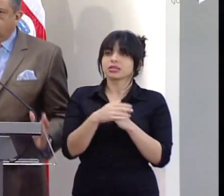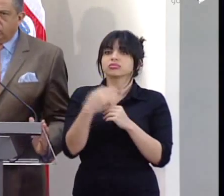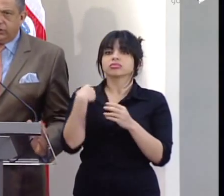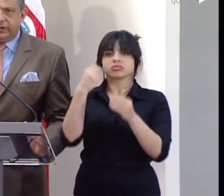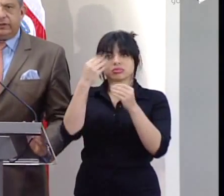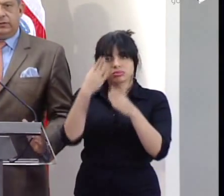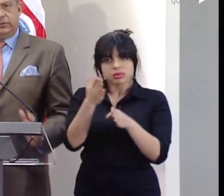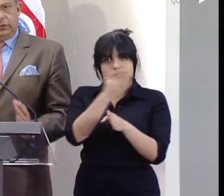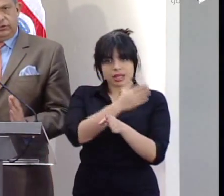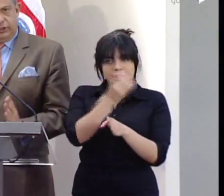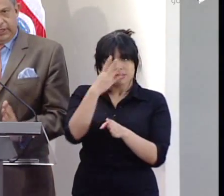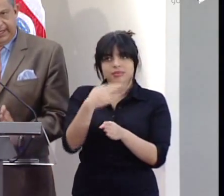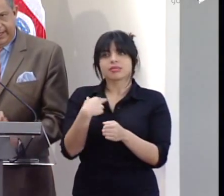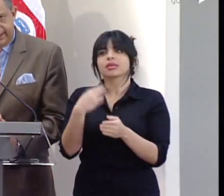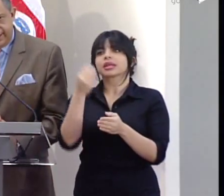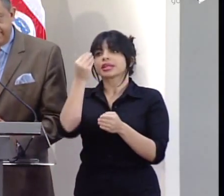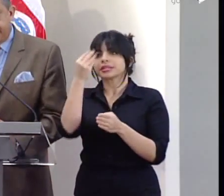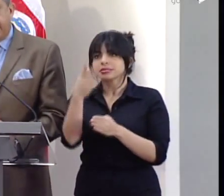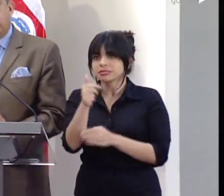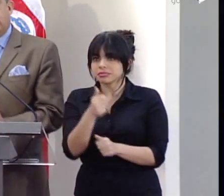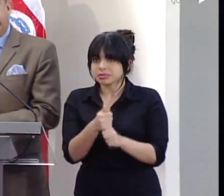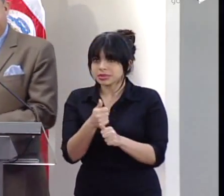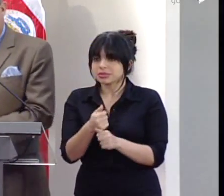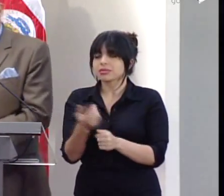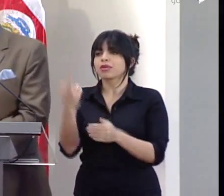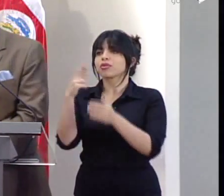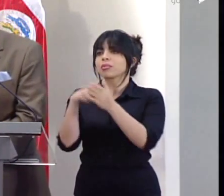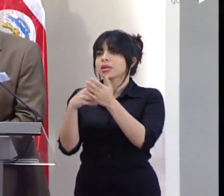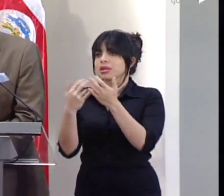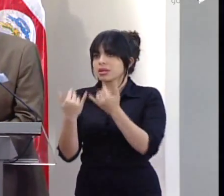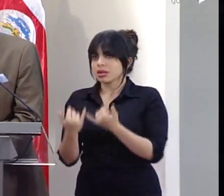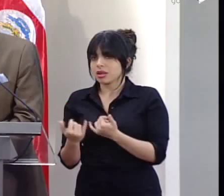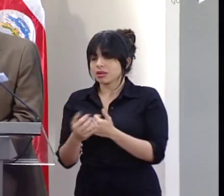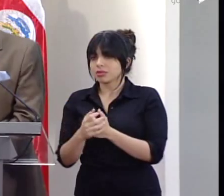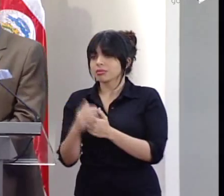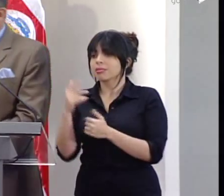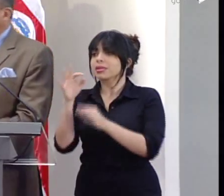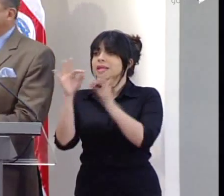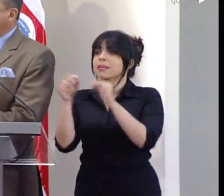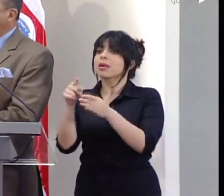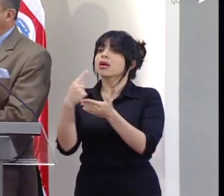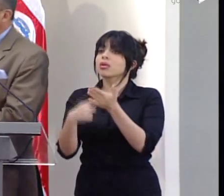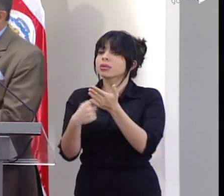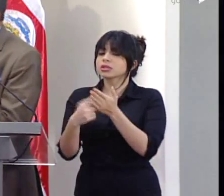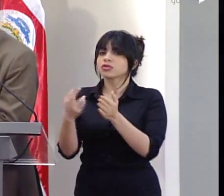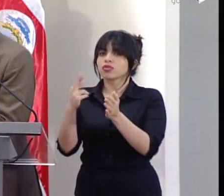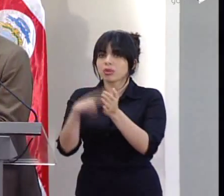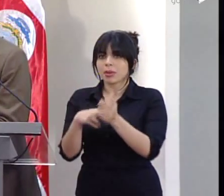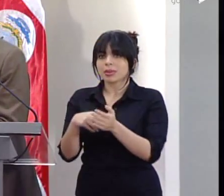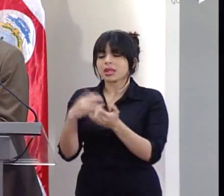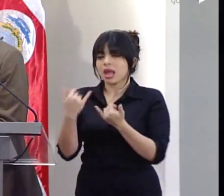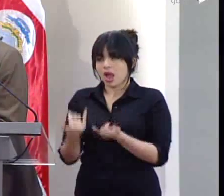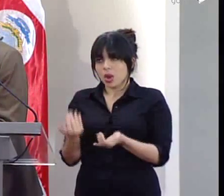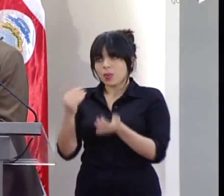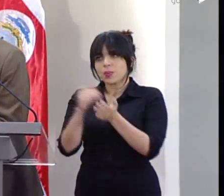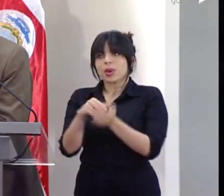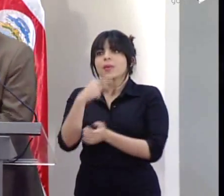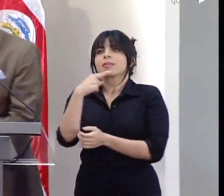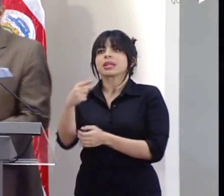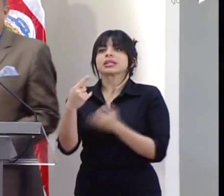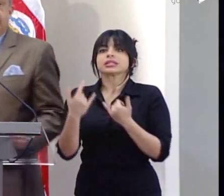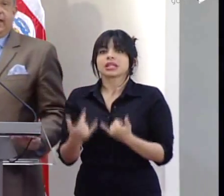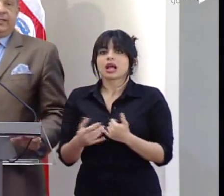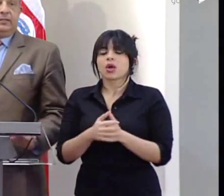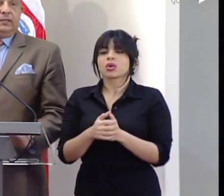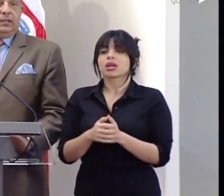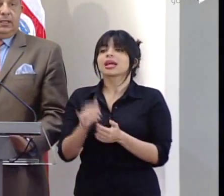dije entonces, se lo señalé a ella, lo reiteré en el marco de esa conversación, lo vuelvo a decir hoy,